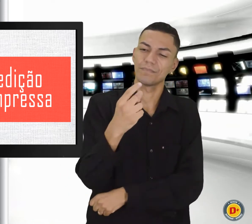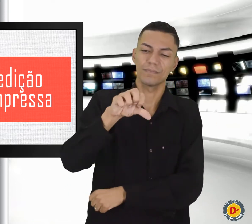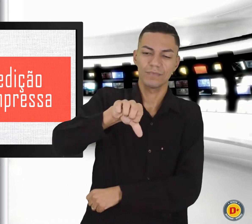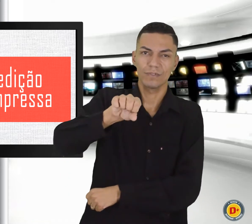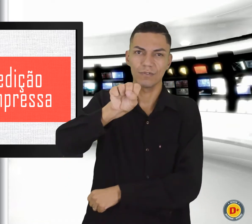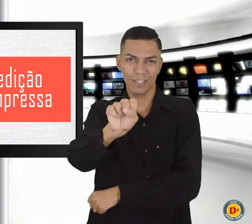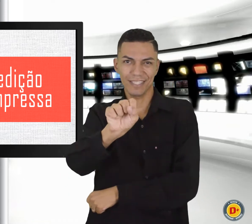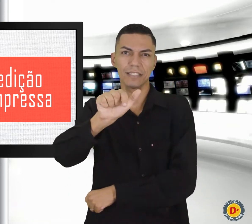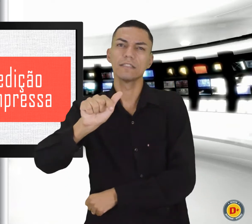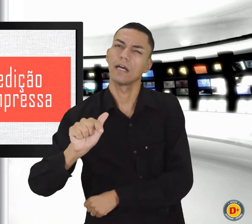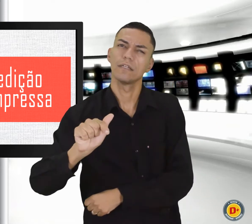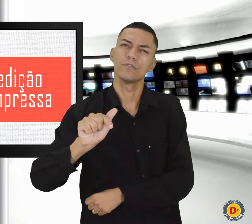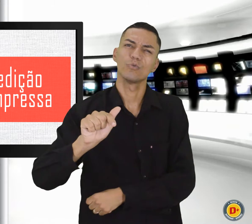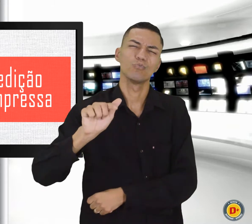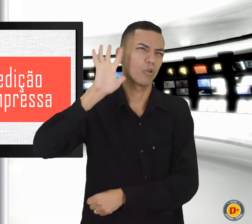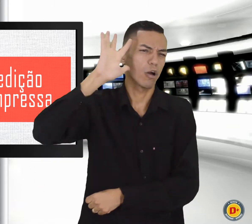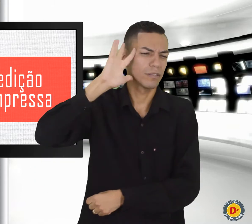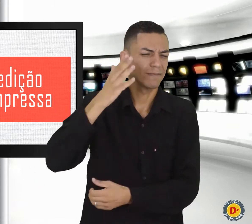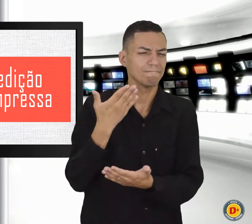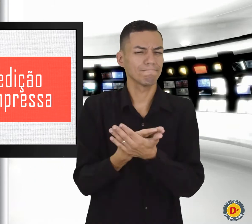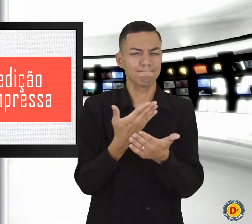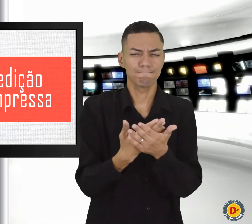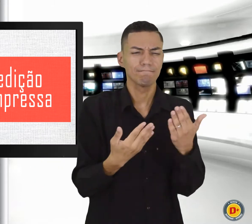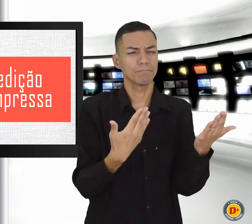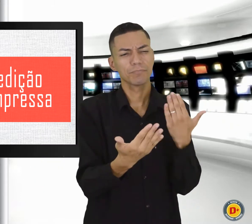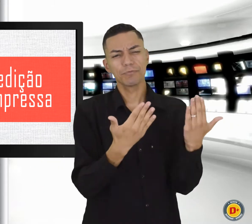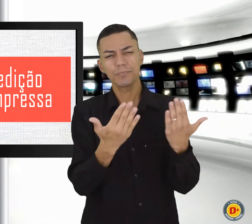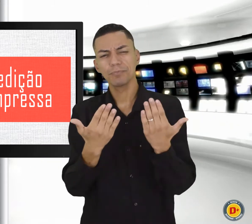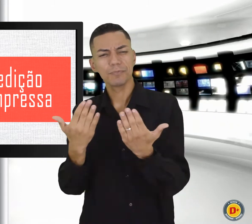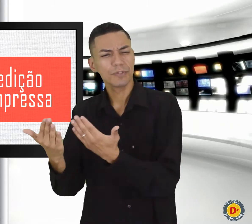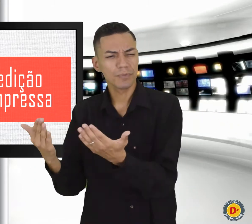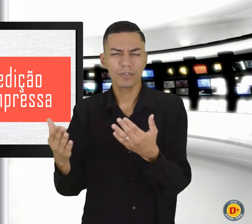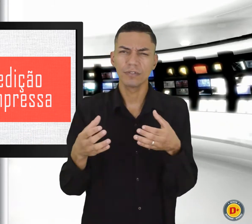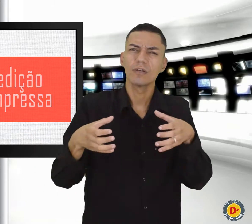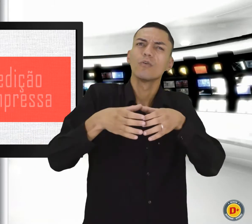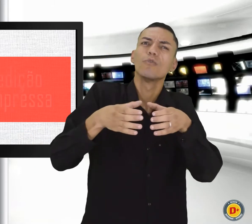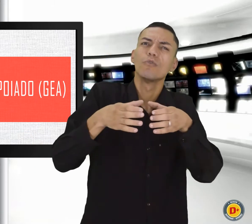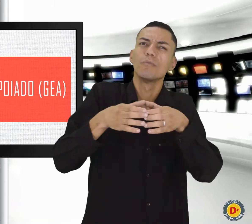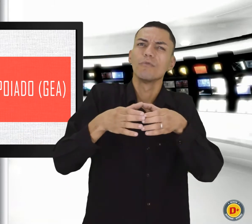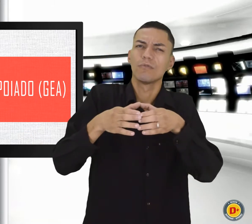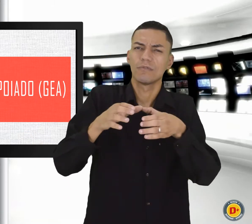1987 e os seus estudos teóricos foram realizados pelo Grupo de Emprego